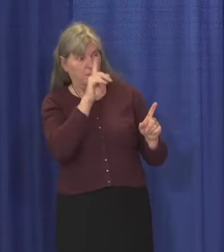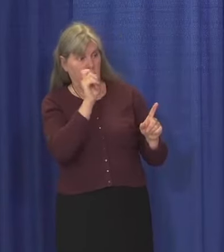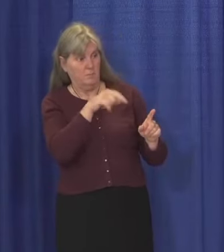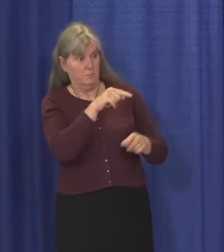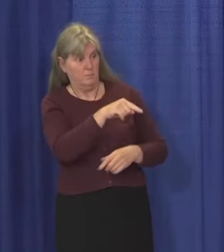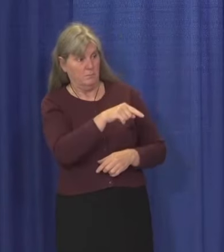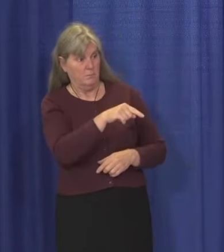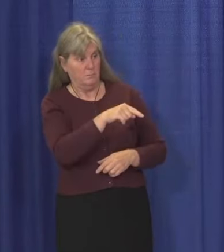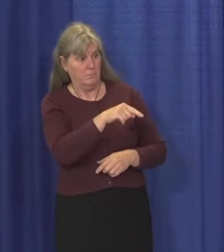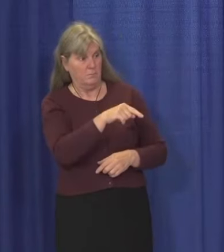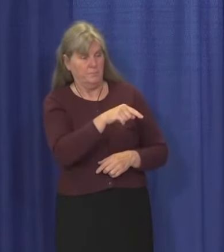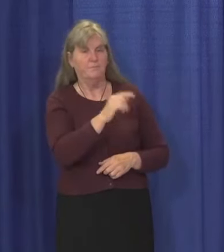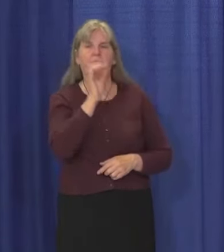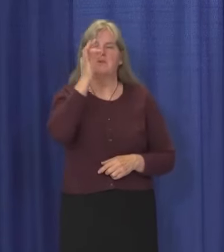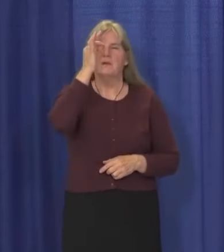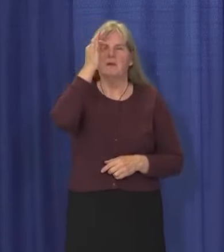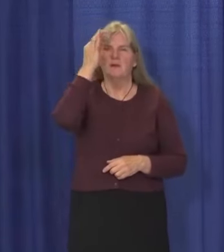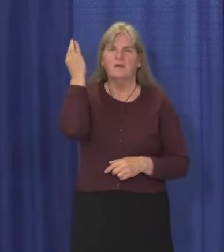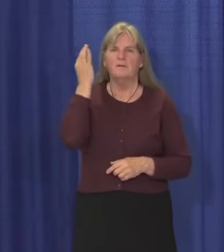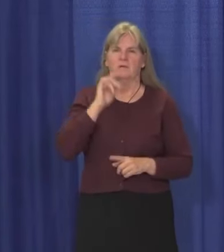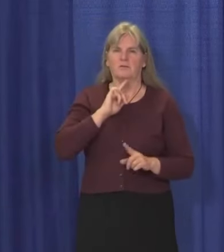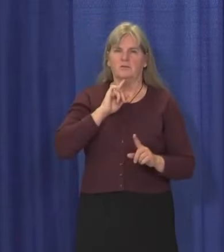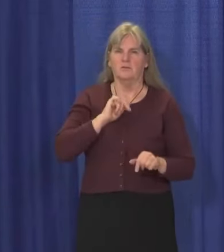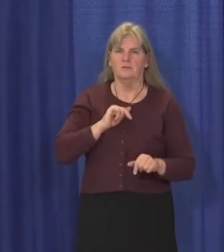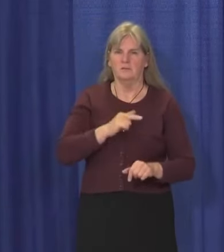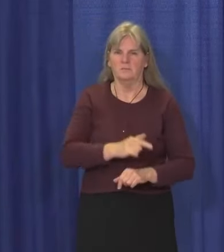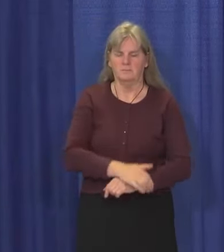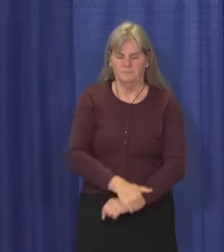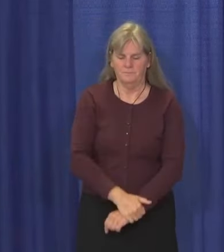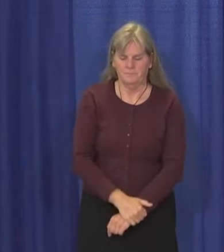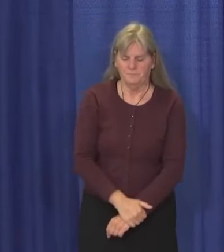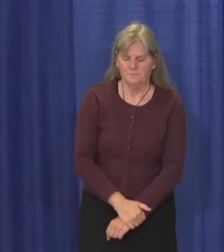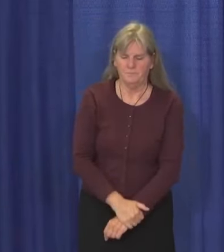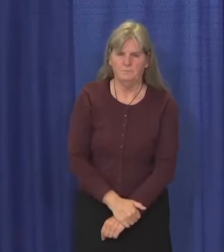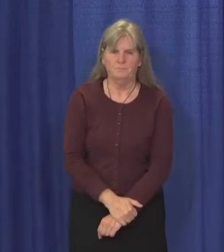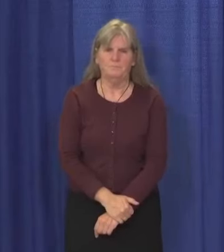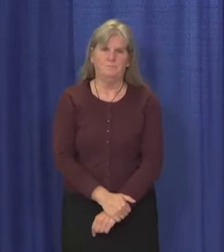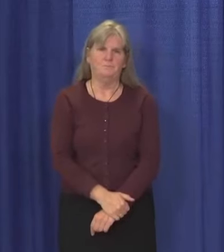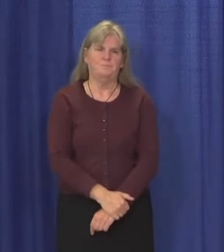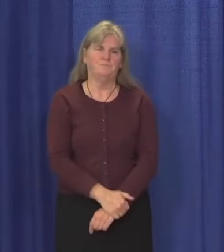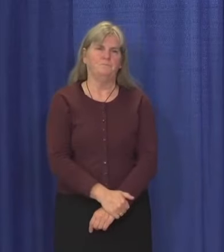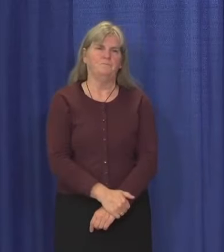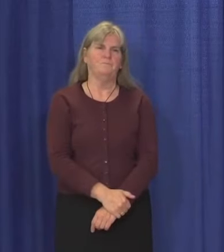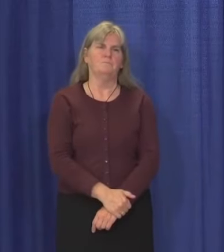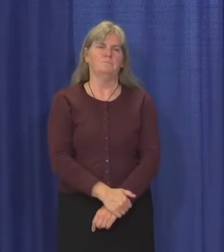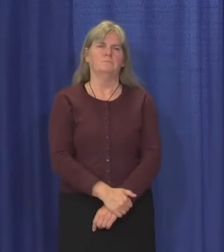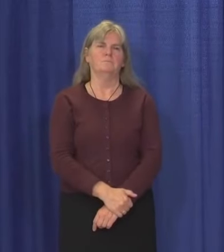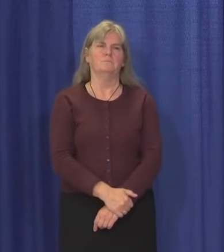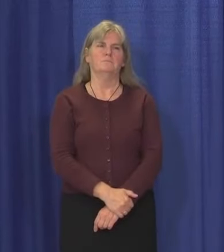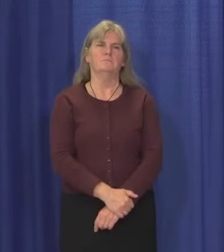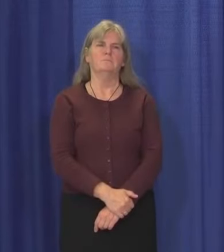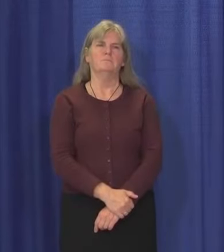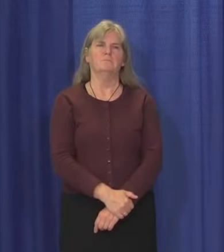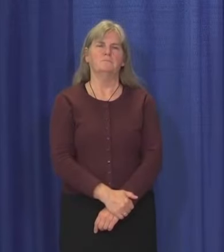Oui, donc il y a deux histoires en fait. Première histoire, c'est pour avoir un taux le plus